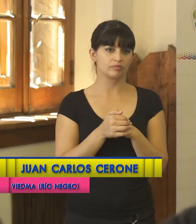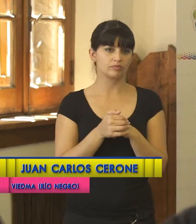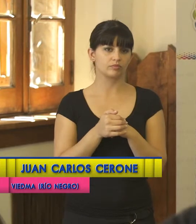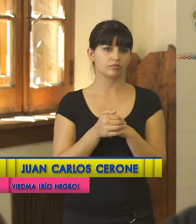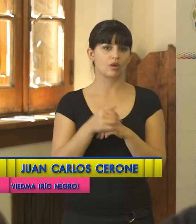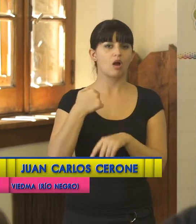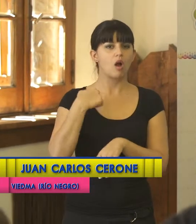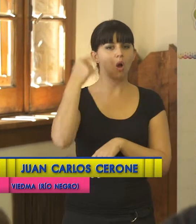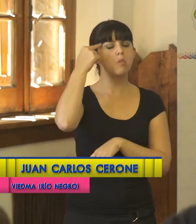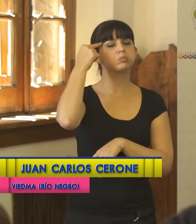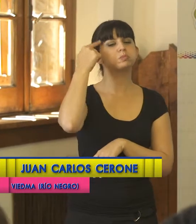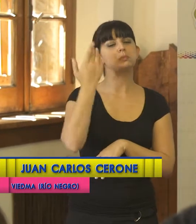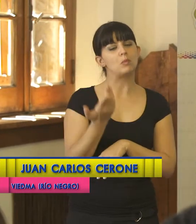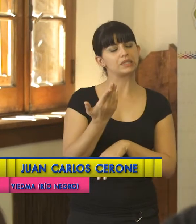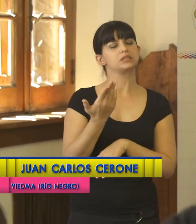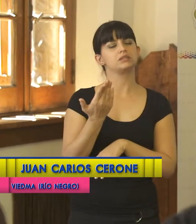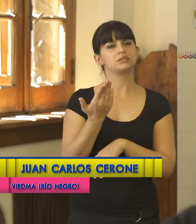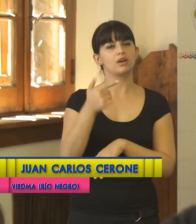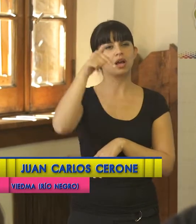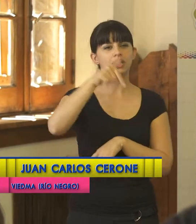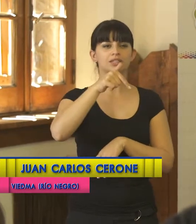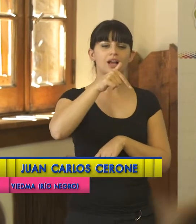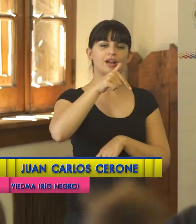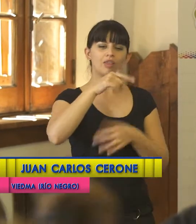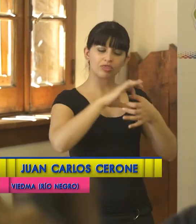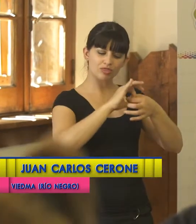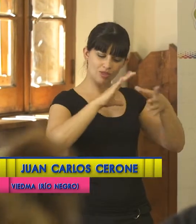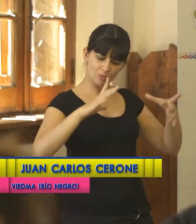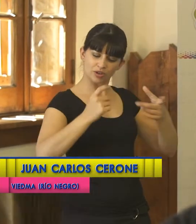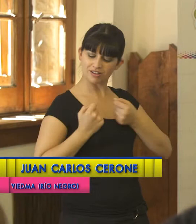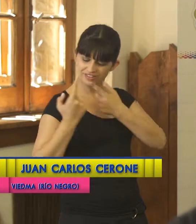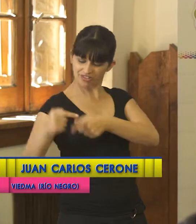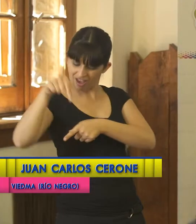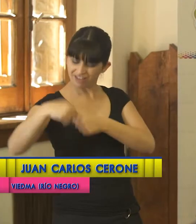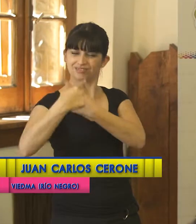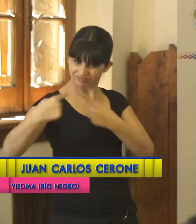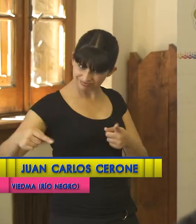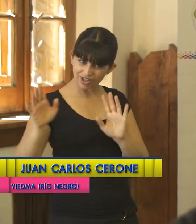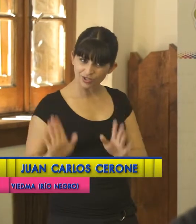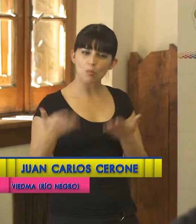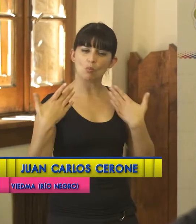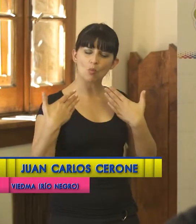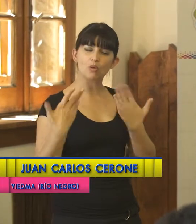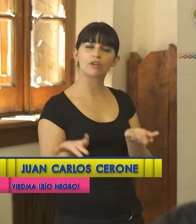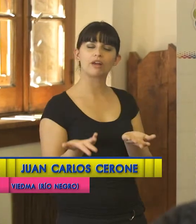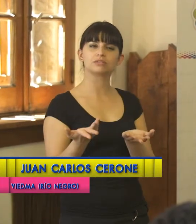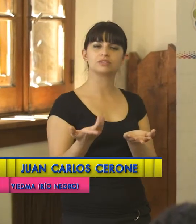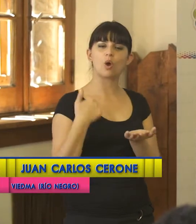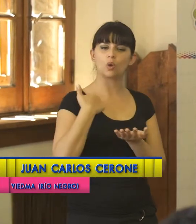se podría pensar que estas son las cosas que nos permite la democracia expresar libremente